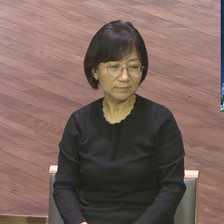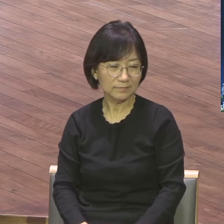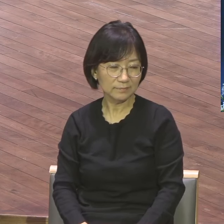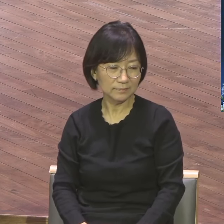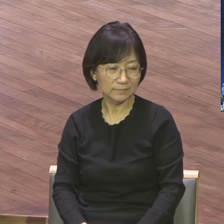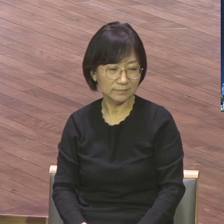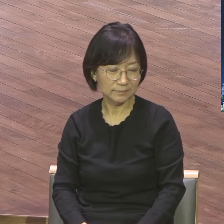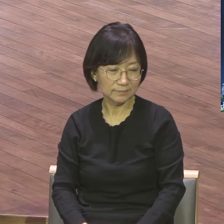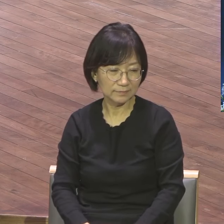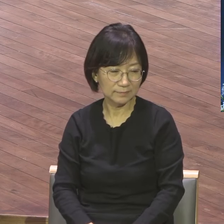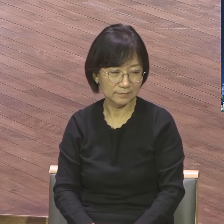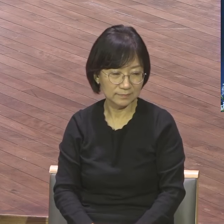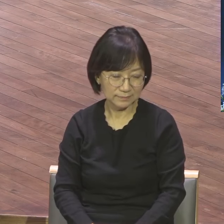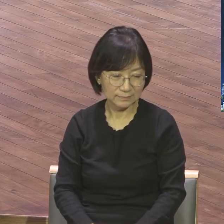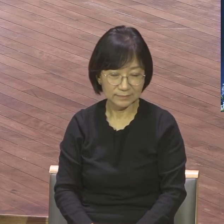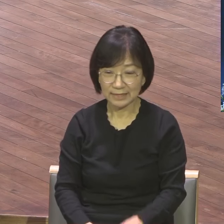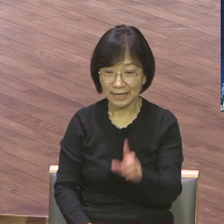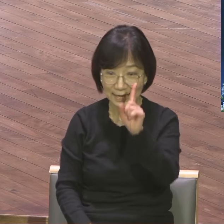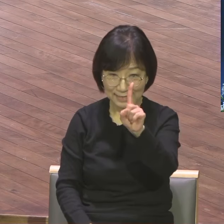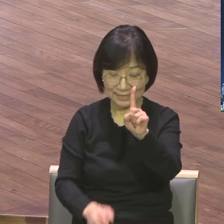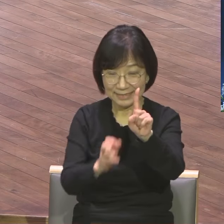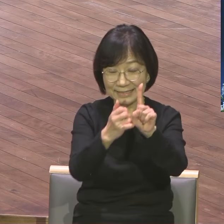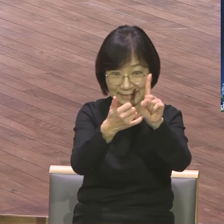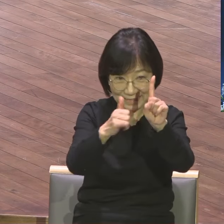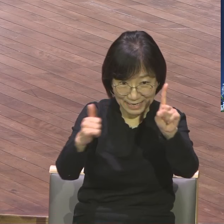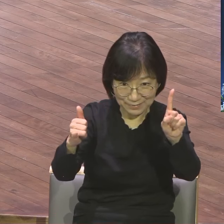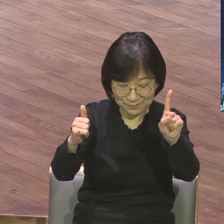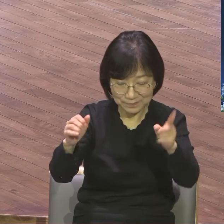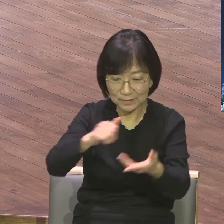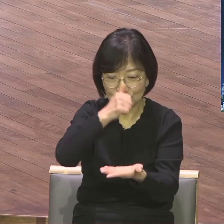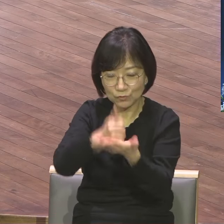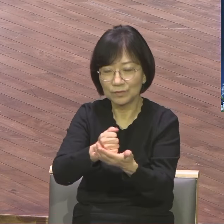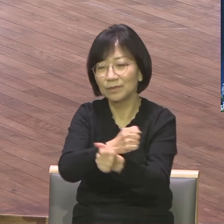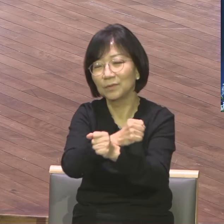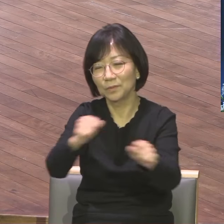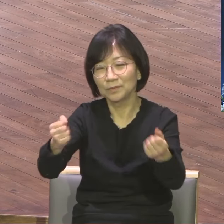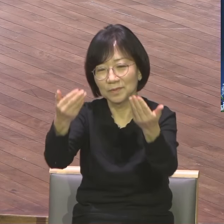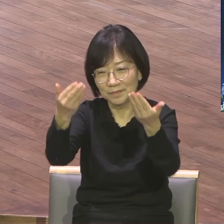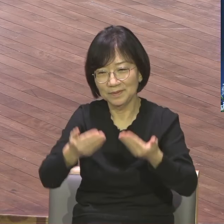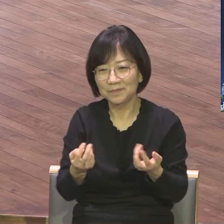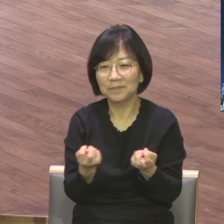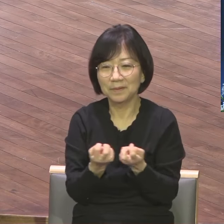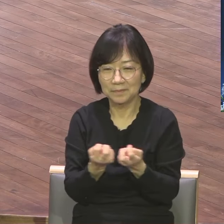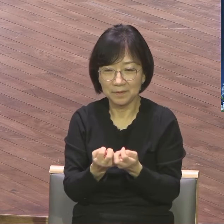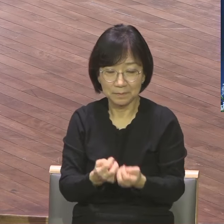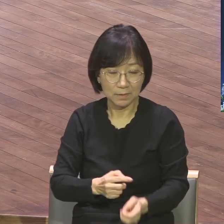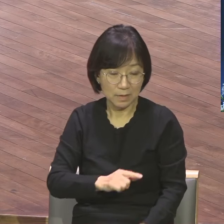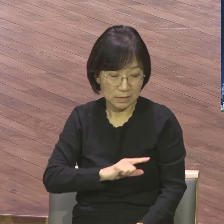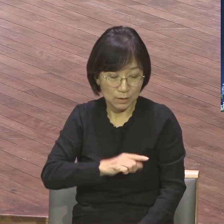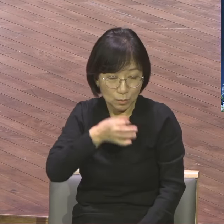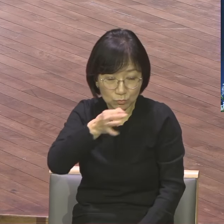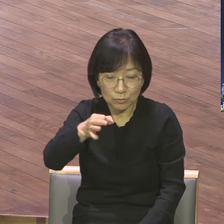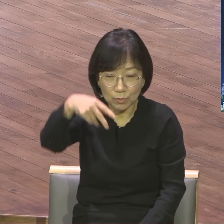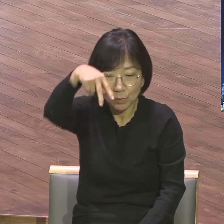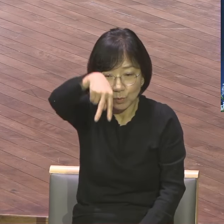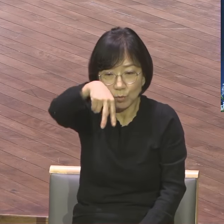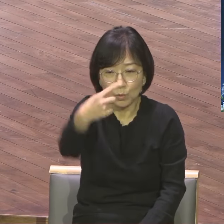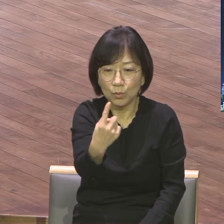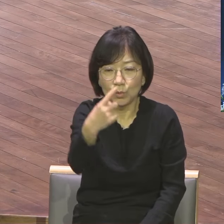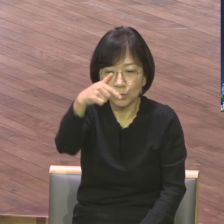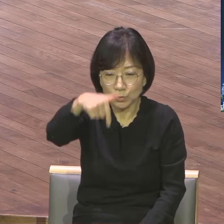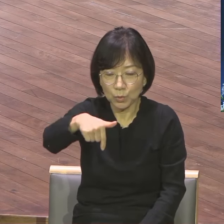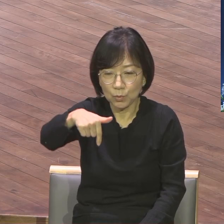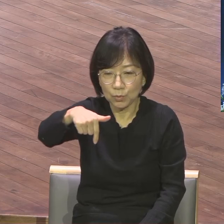그것이 한 사람이 죄를 지었을 때 속하는 방법이야. 이것을 속죄제라고 말합니다. 이 속자는